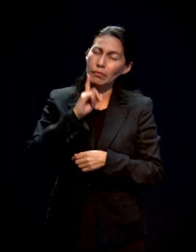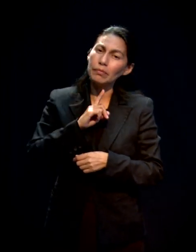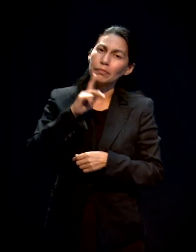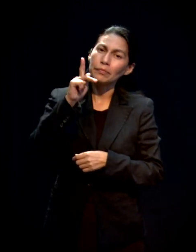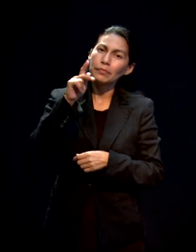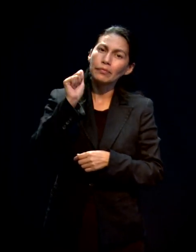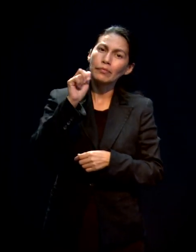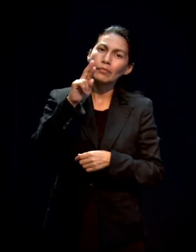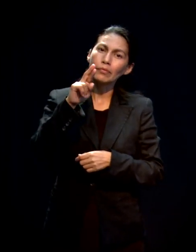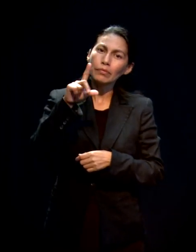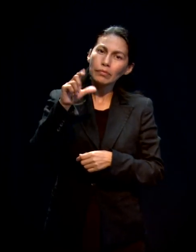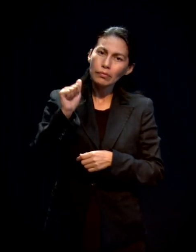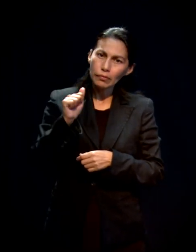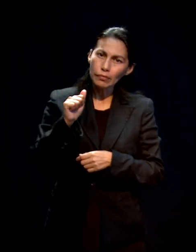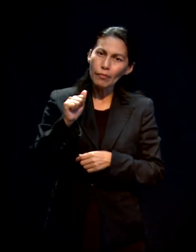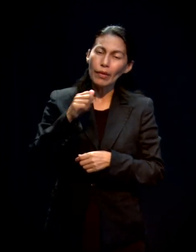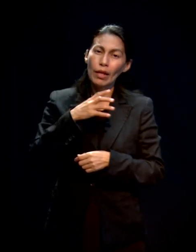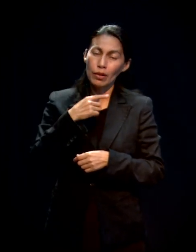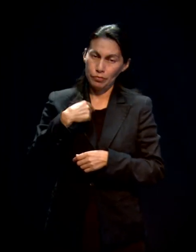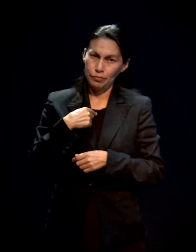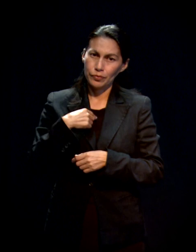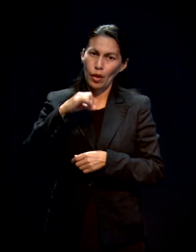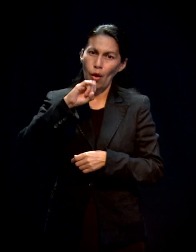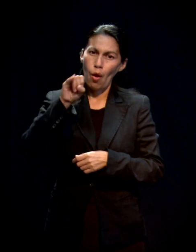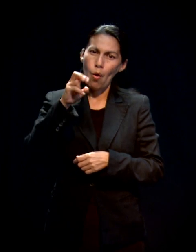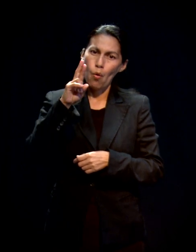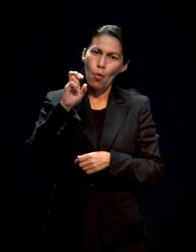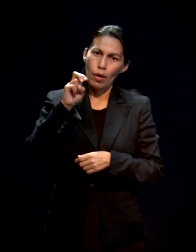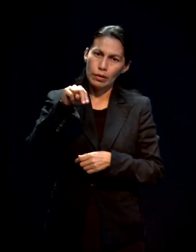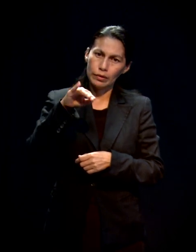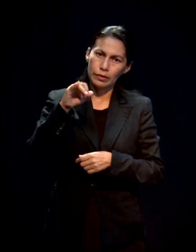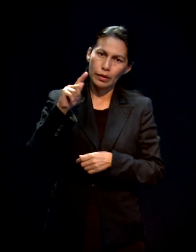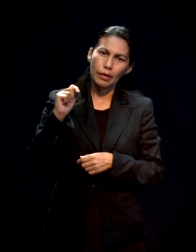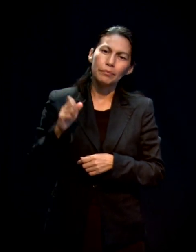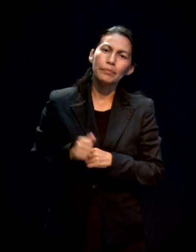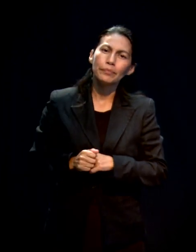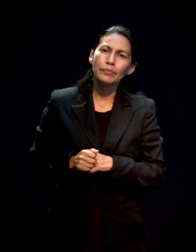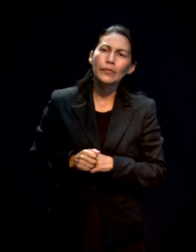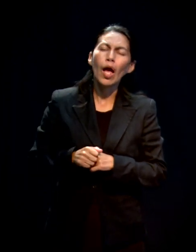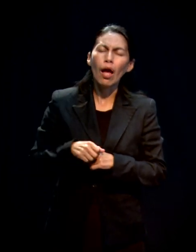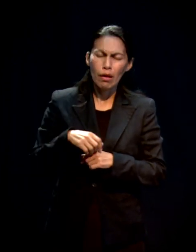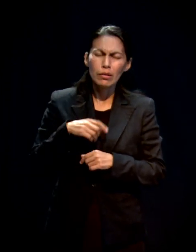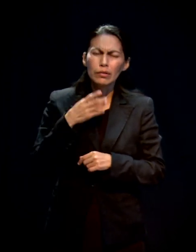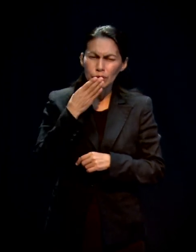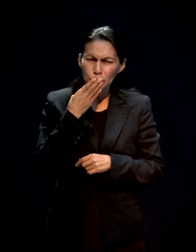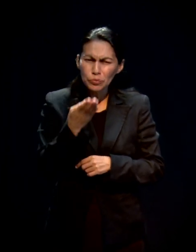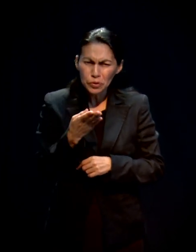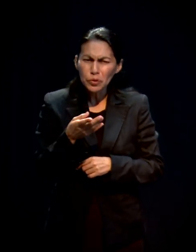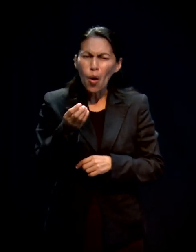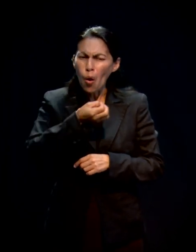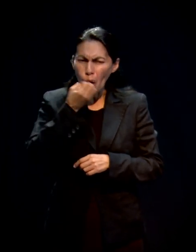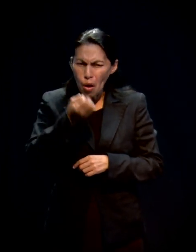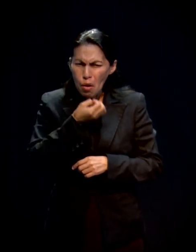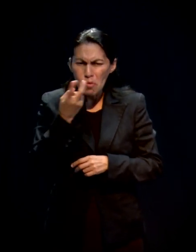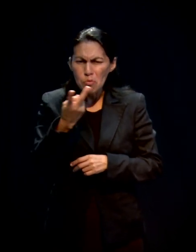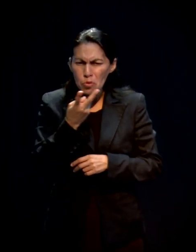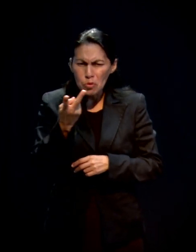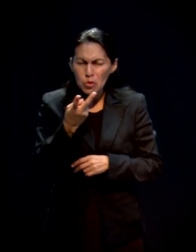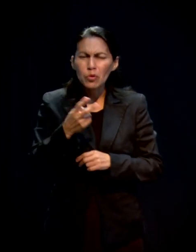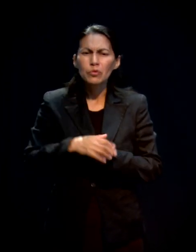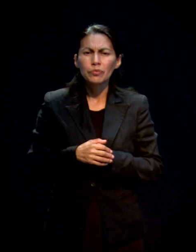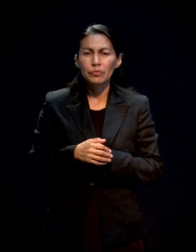juanita vamos a estar orando por tu hijita juanita para que dios te dé la fuerza para vivir